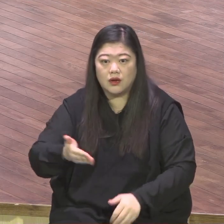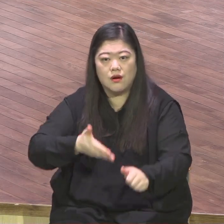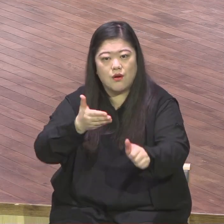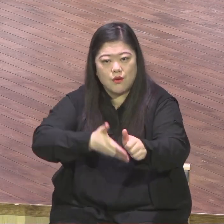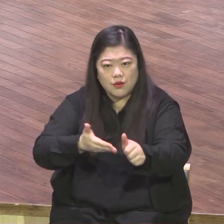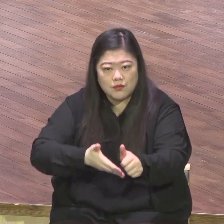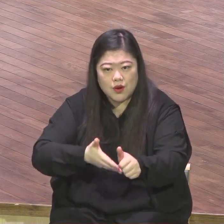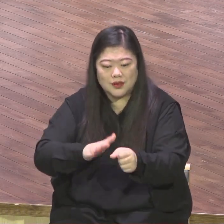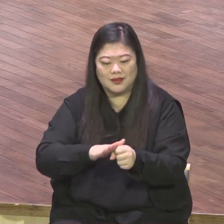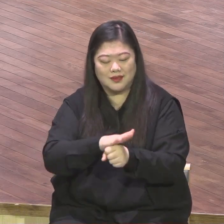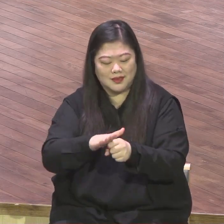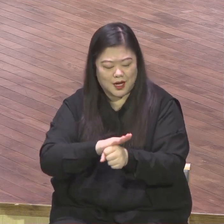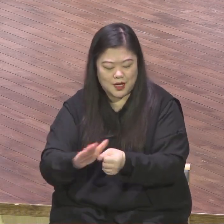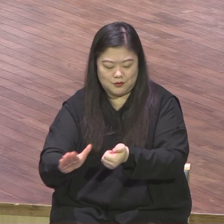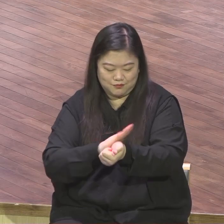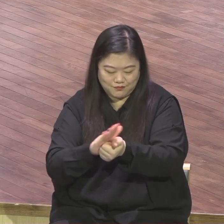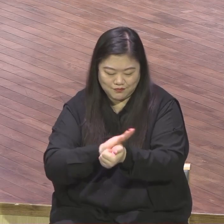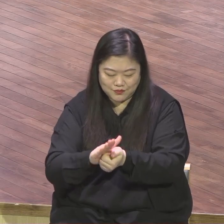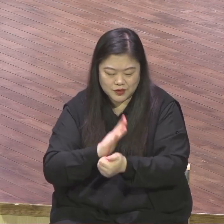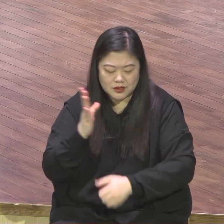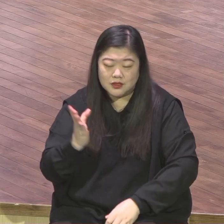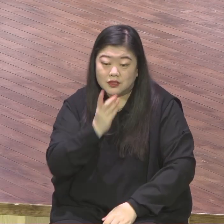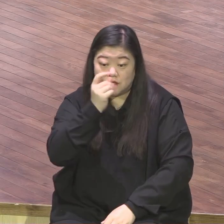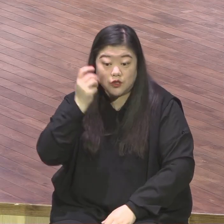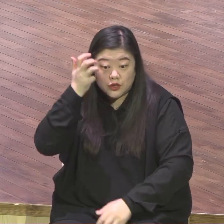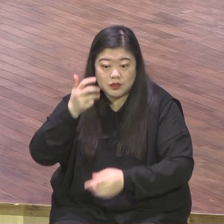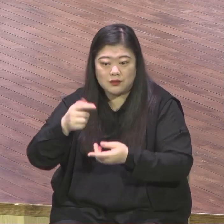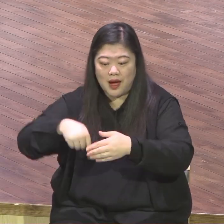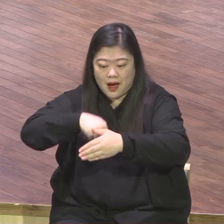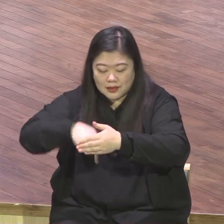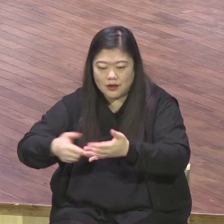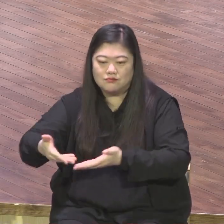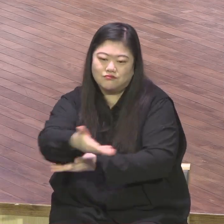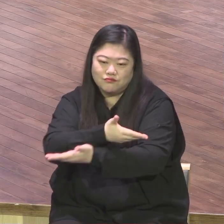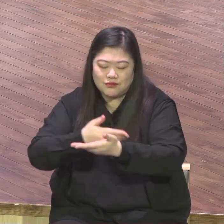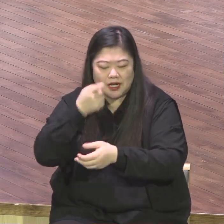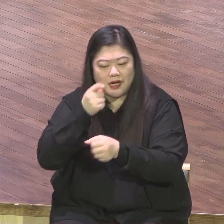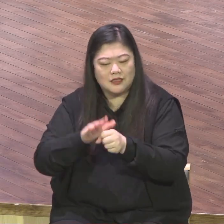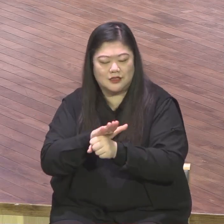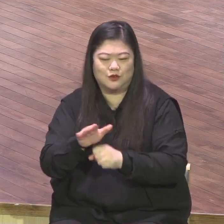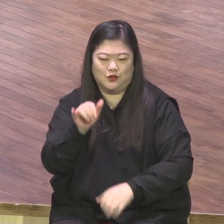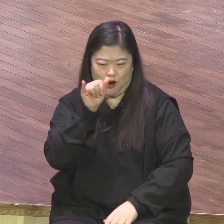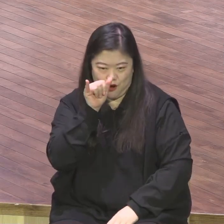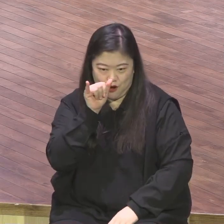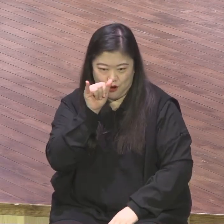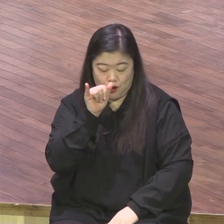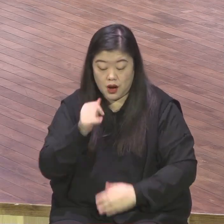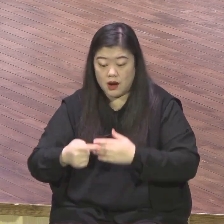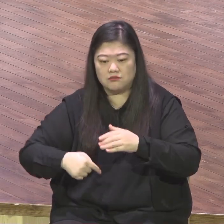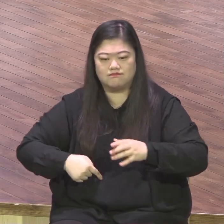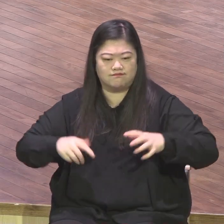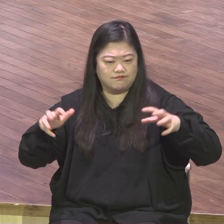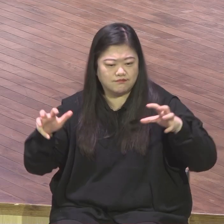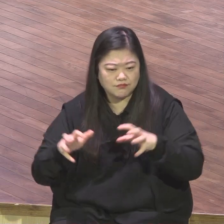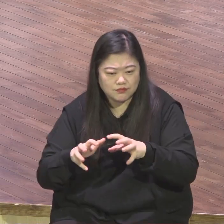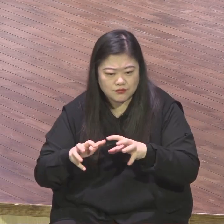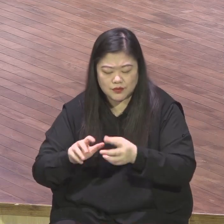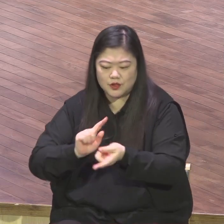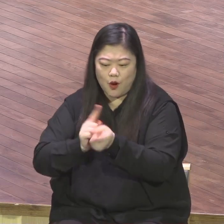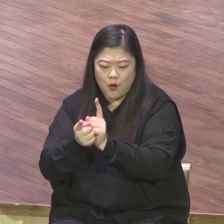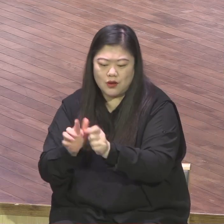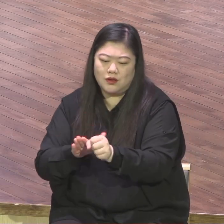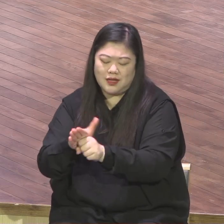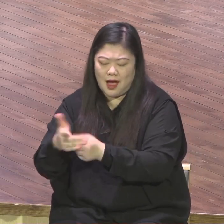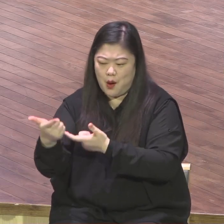권면이나 사랑의 무슨 위로나 성령의 무슨 교제나 긍휼이나 자비가 있거든 마음을 같이하여 같은 사랑을